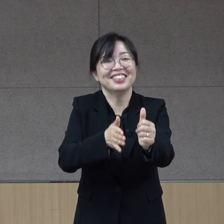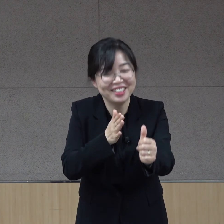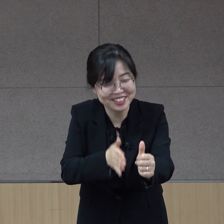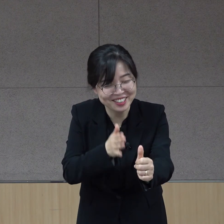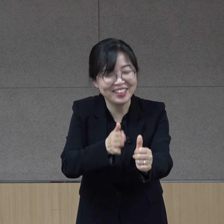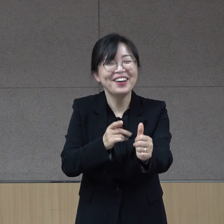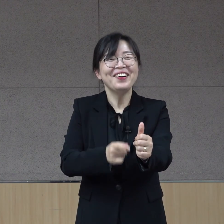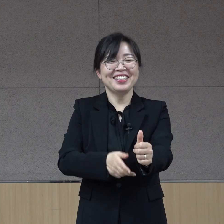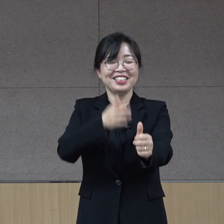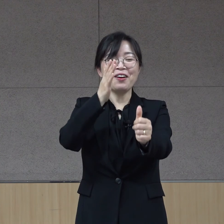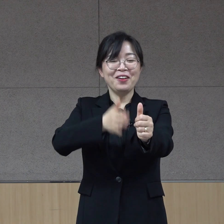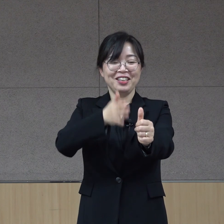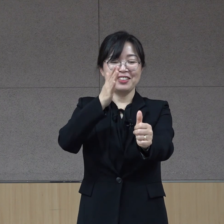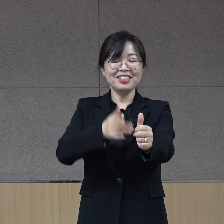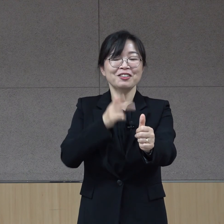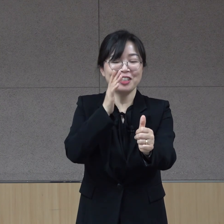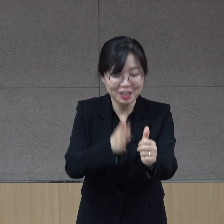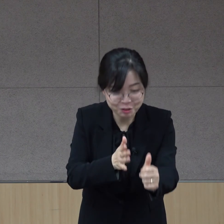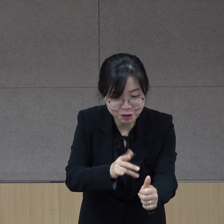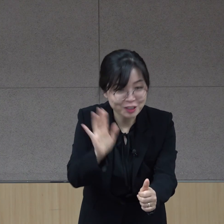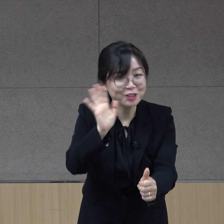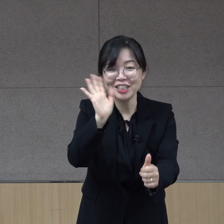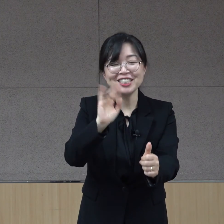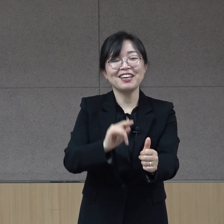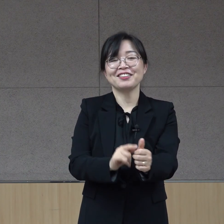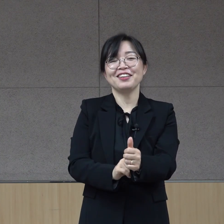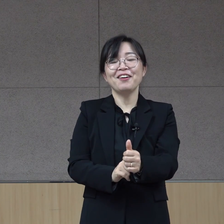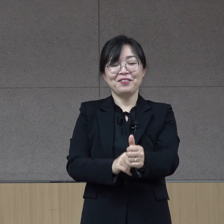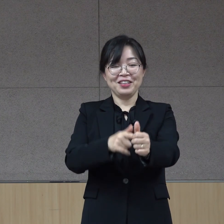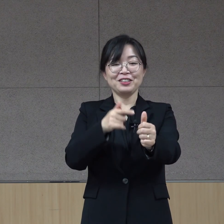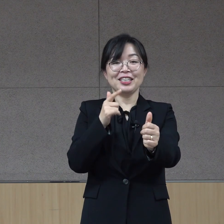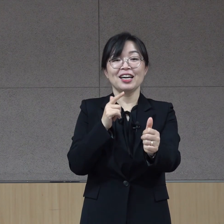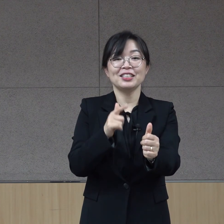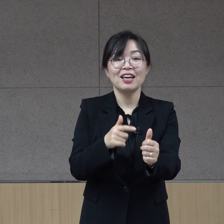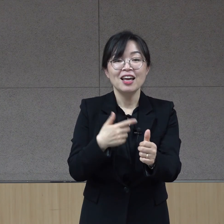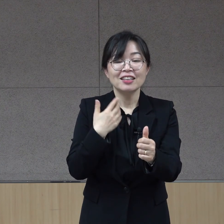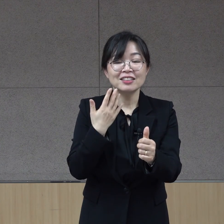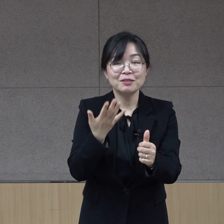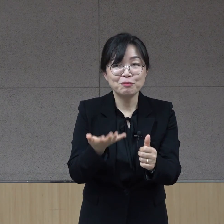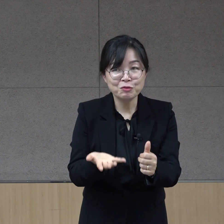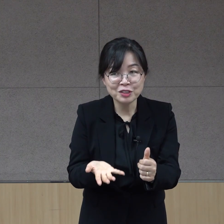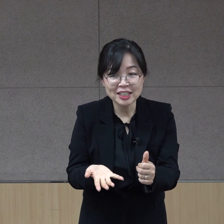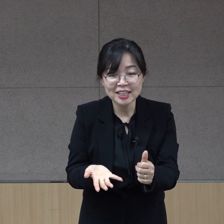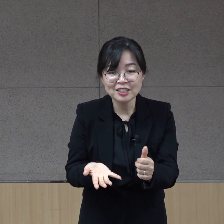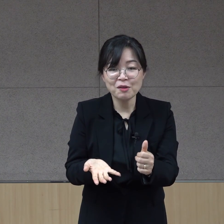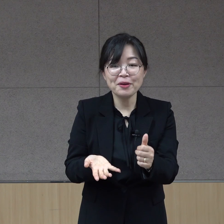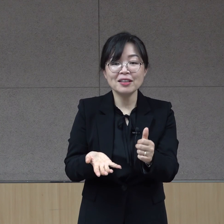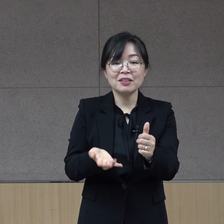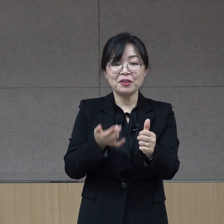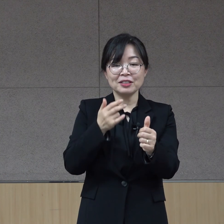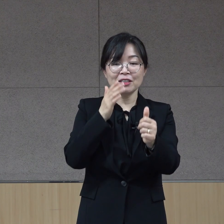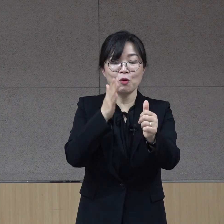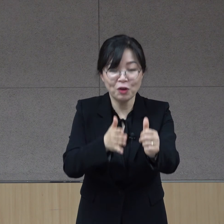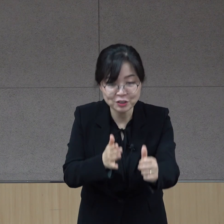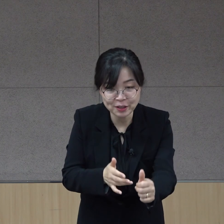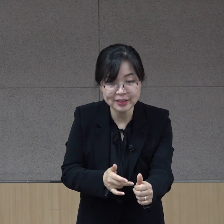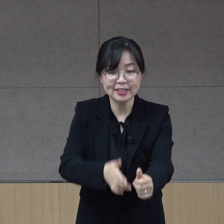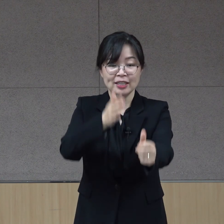거죠. 그래서 이거를 그냥 이렇게 고개를 숙이지는 않고요. 이건 제가 이제 그 분위기를 설명해 드리기 위해서 이렇게 고개를 숙였는데 그냥